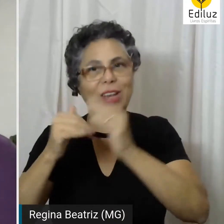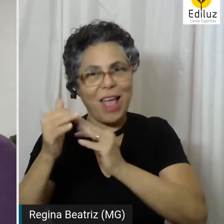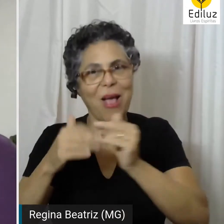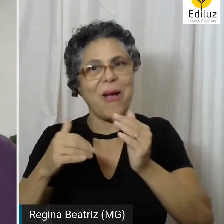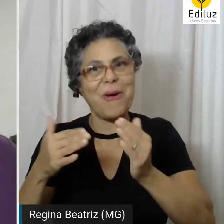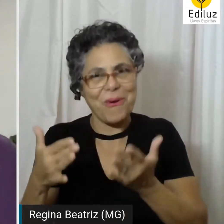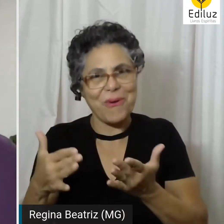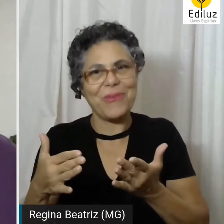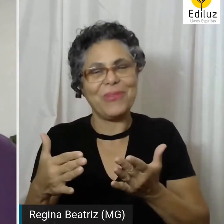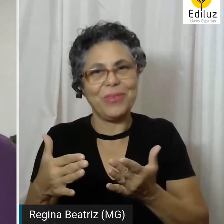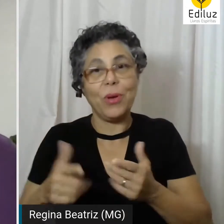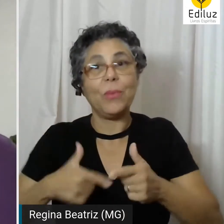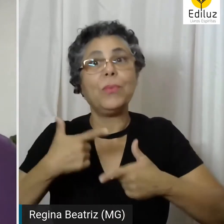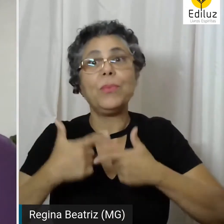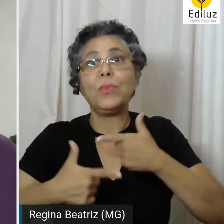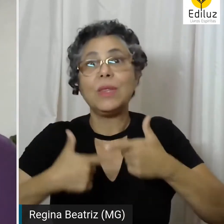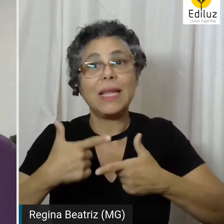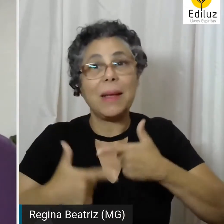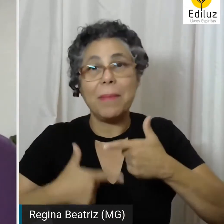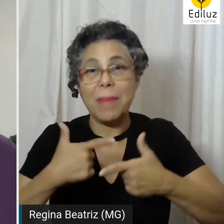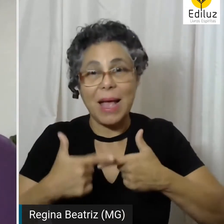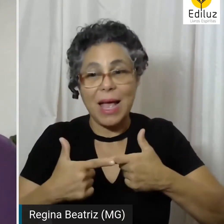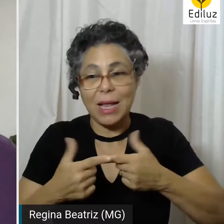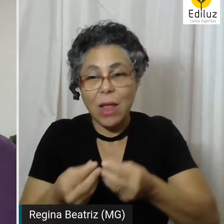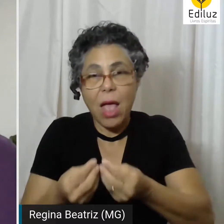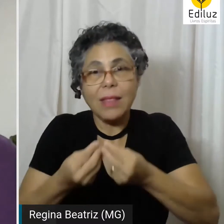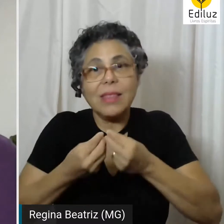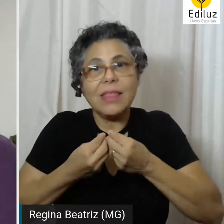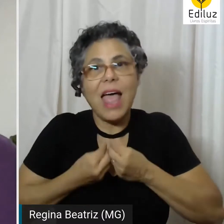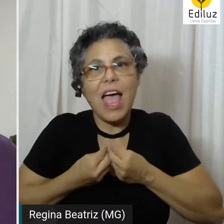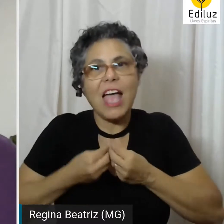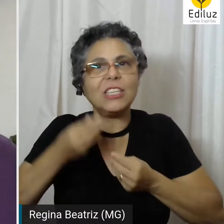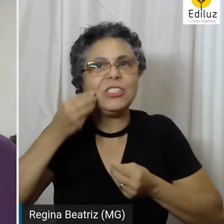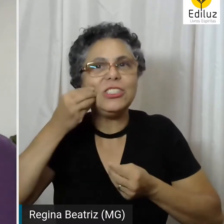o trabalho alimenta a dignidade,